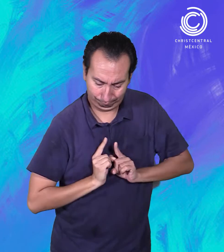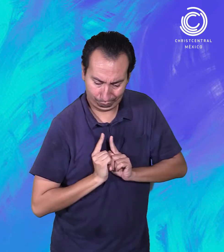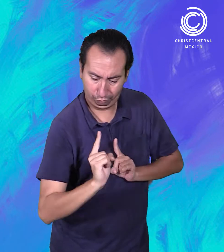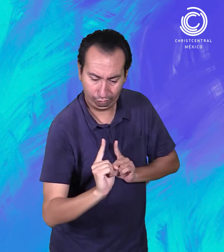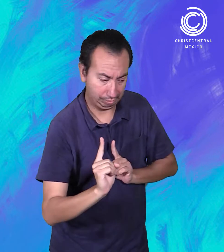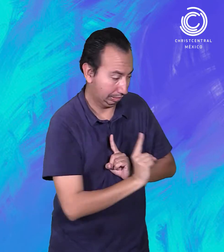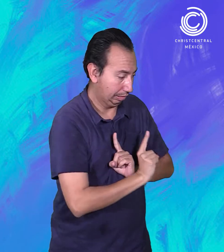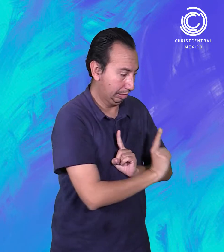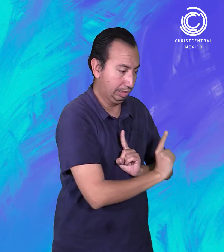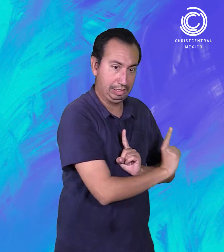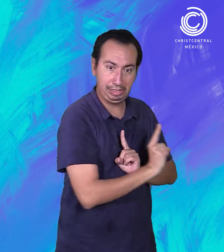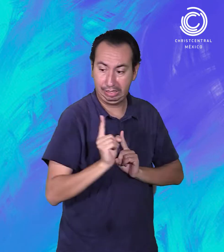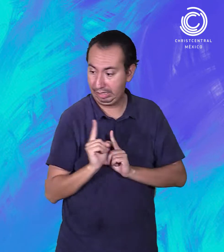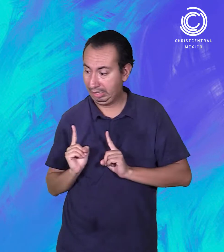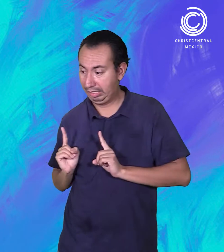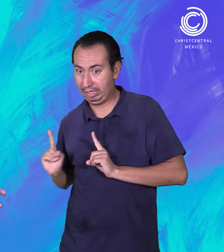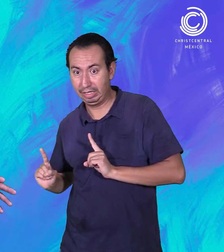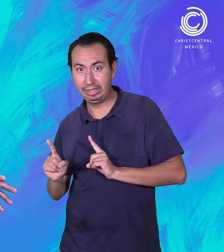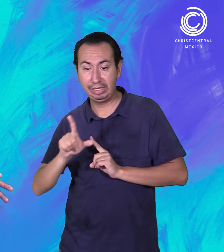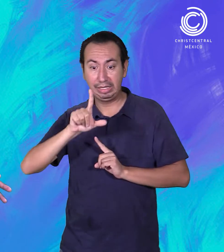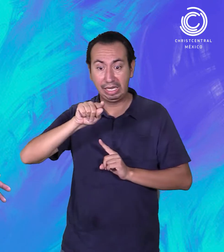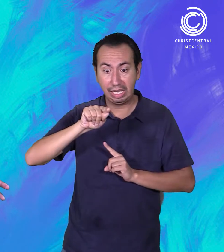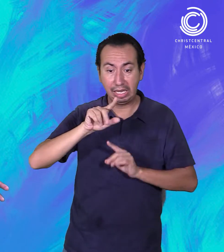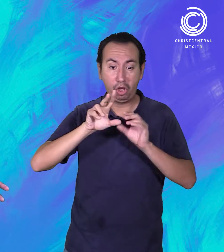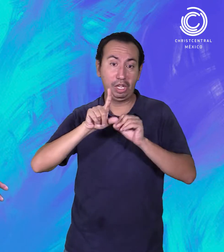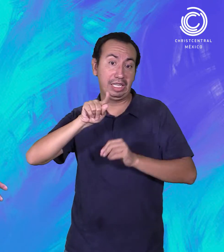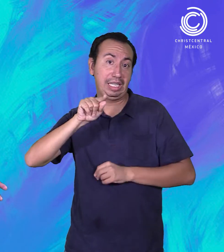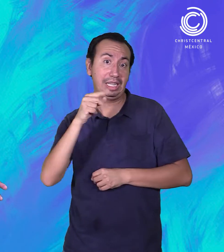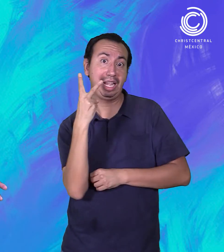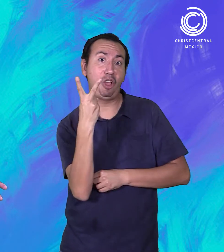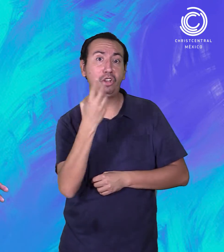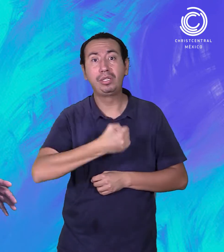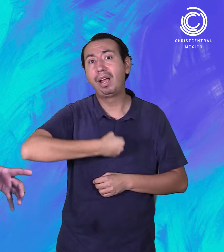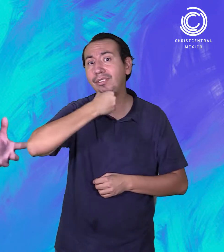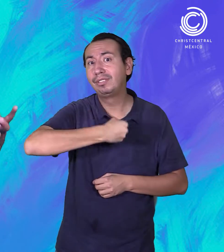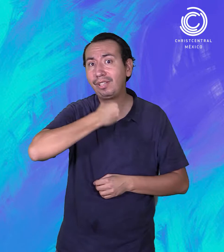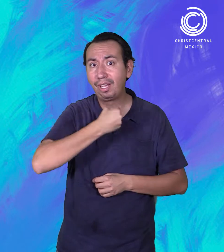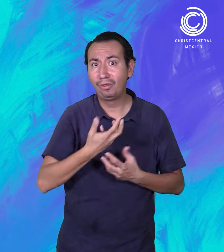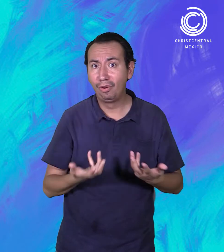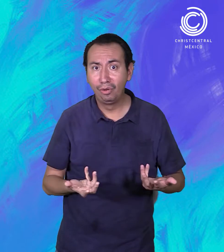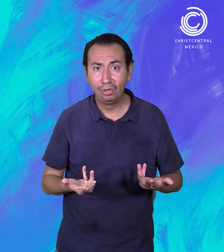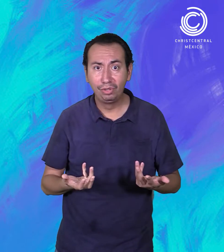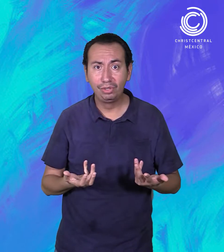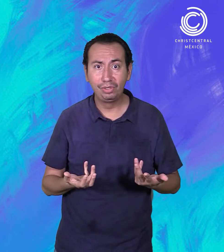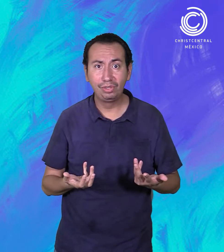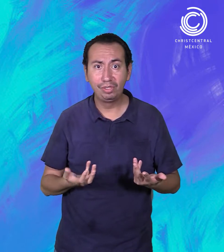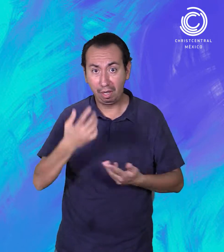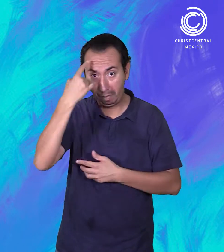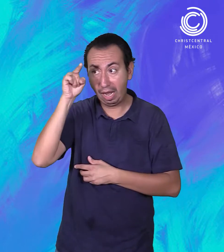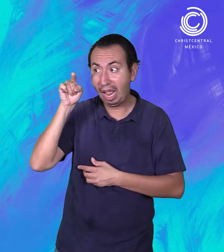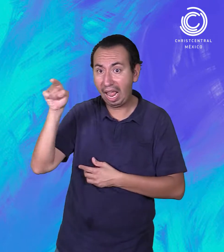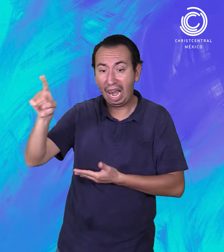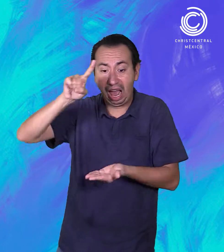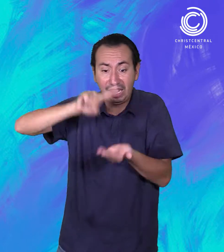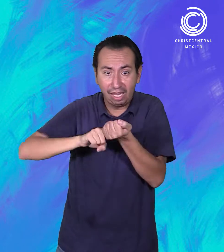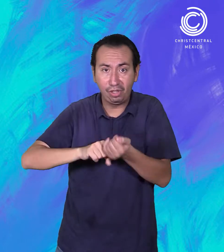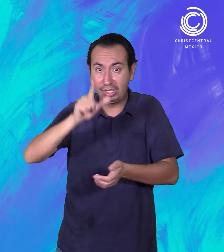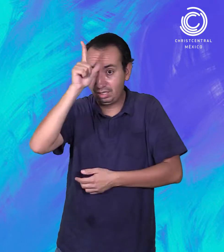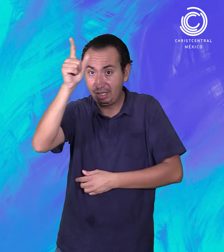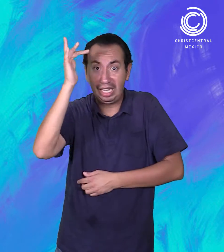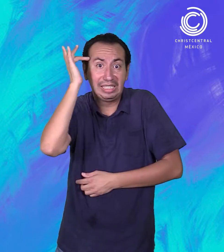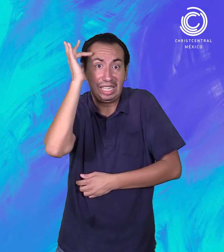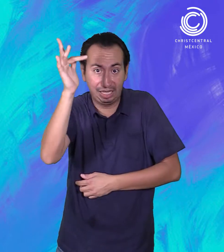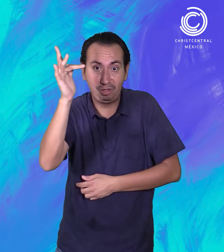también con 70 o con 72 ancianos, para que pudieran ser llenos del Espíritu